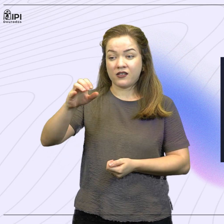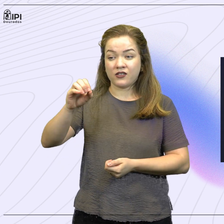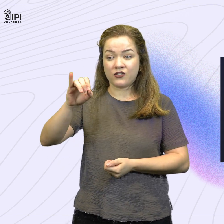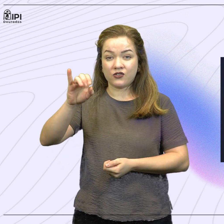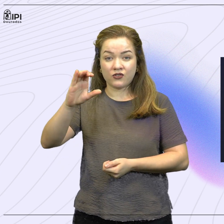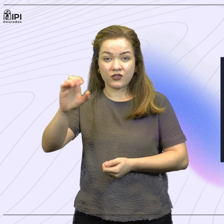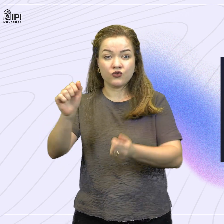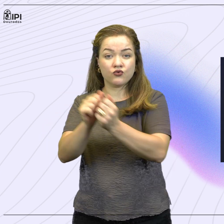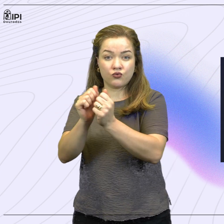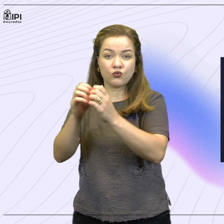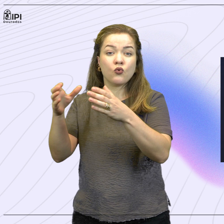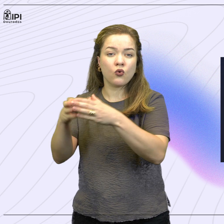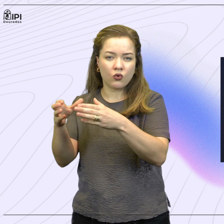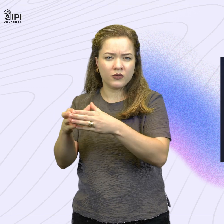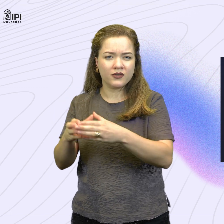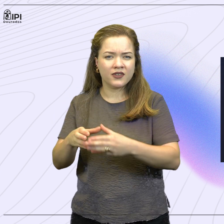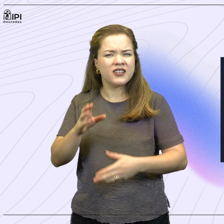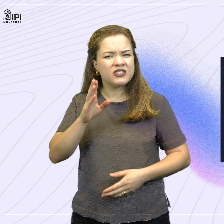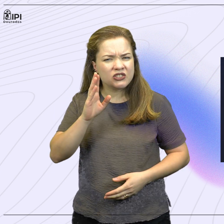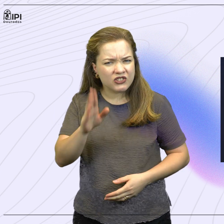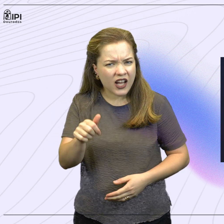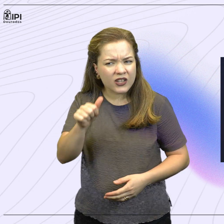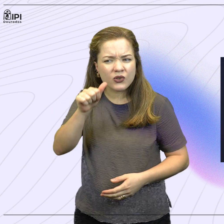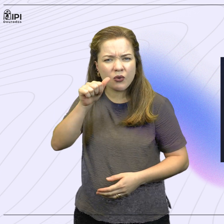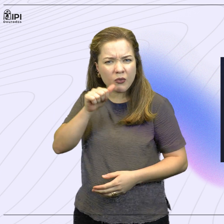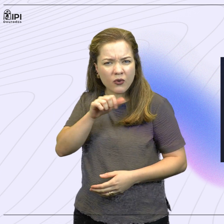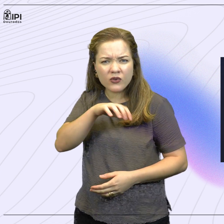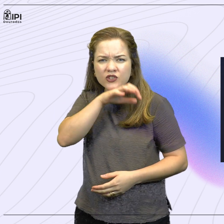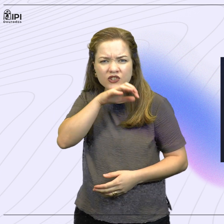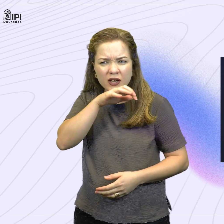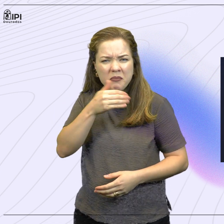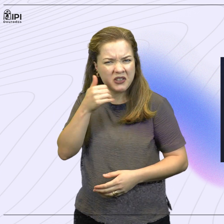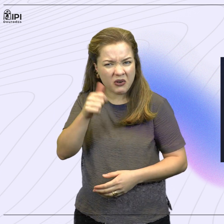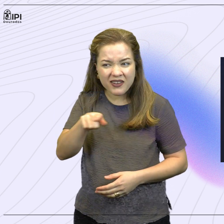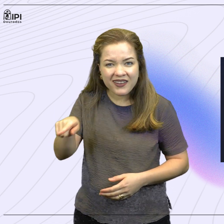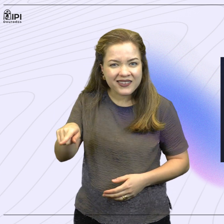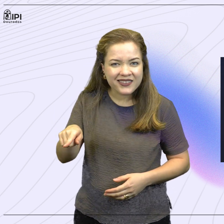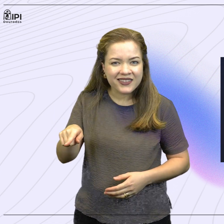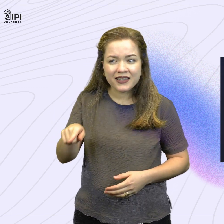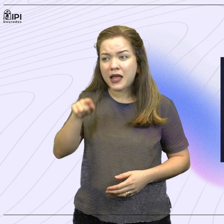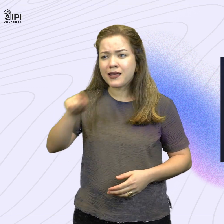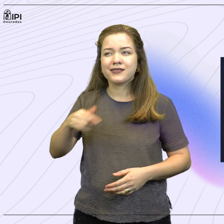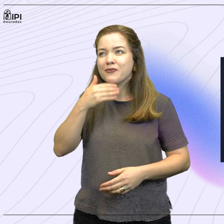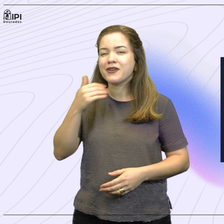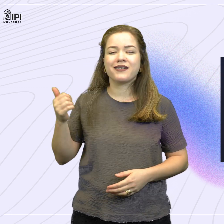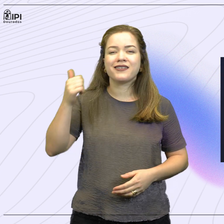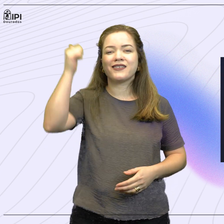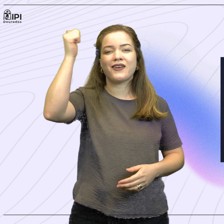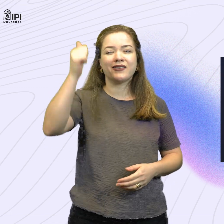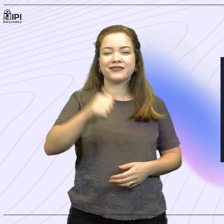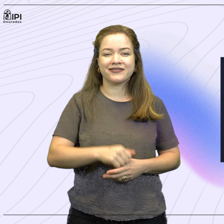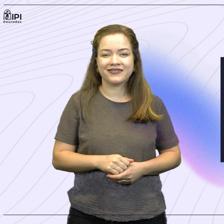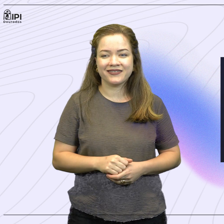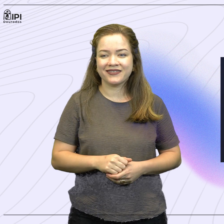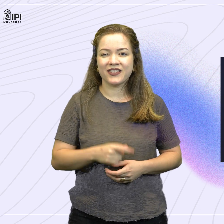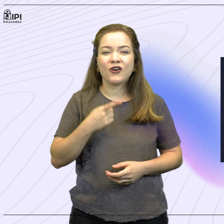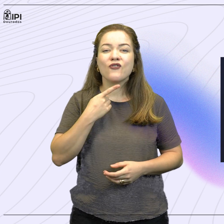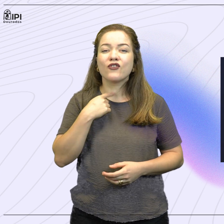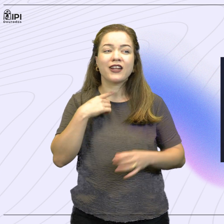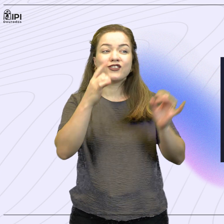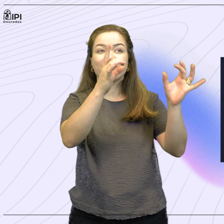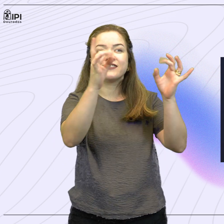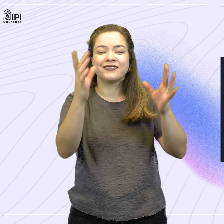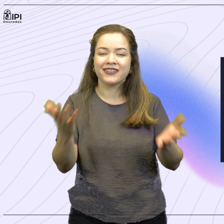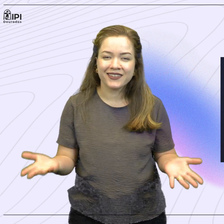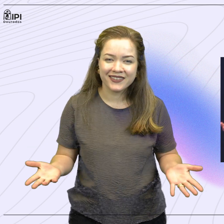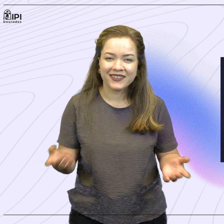um pessoal ali. Você já tomou um chá mais gostoso que esse que tem aqui na igreja? É maravilhoso esse chá. Dá vontade de engarrafar e começar a vender. Por quê?